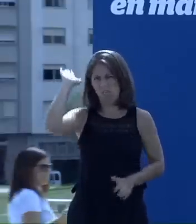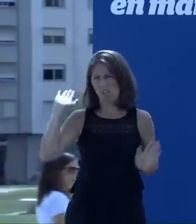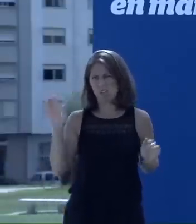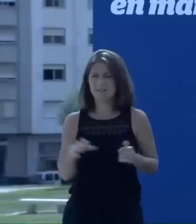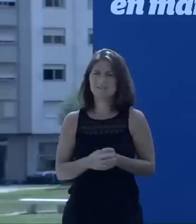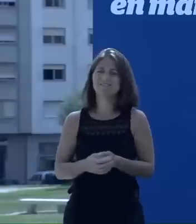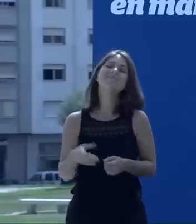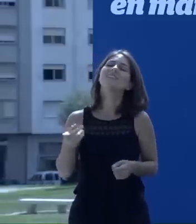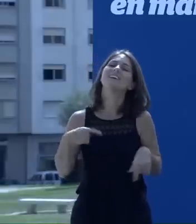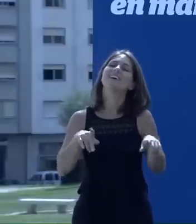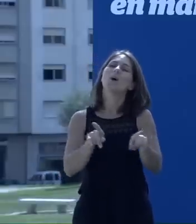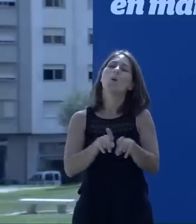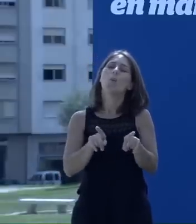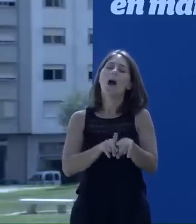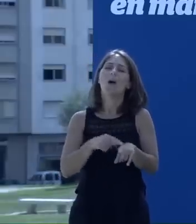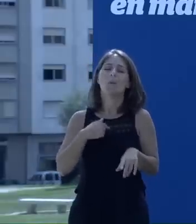Como cooperativista,